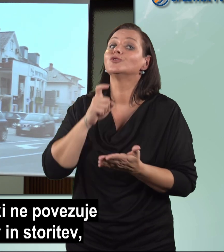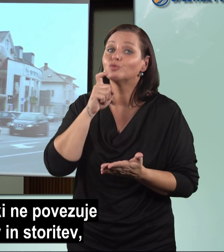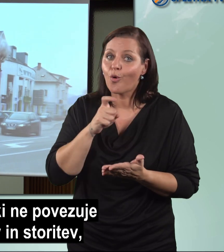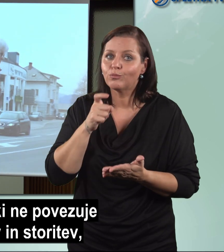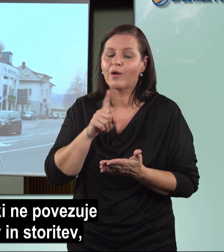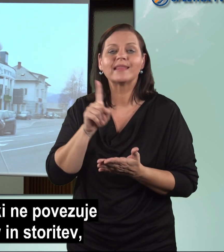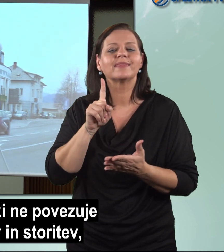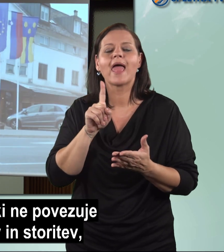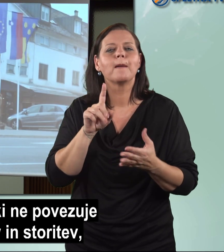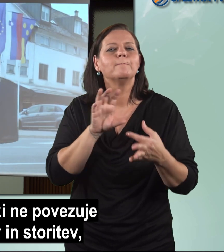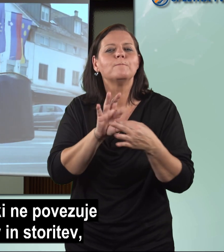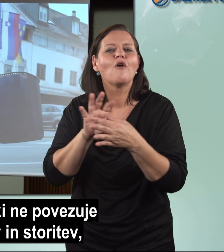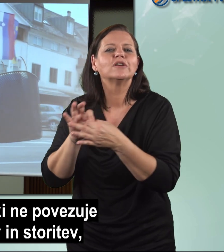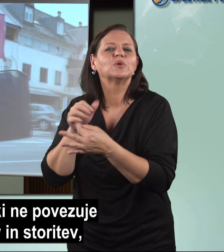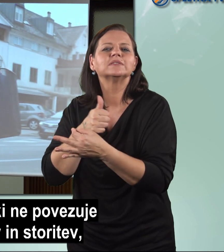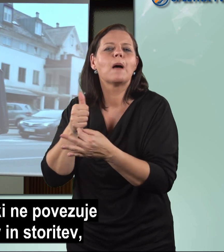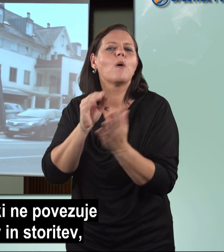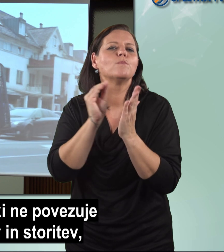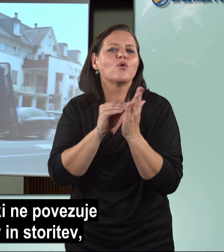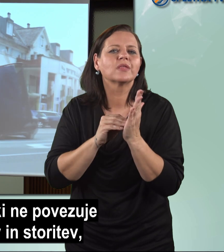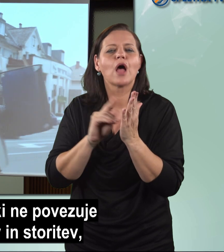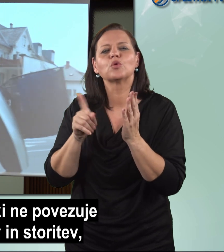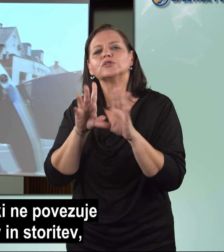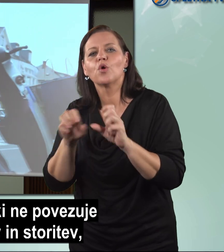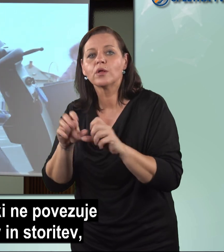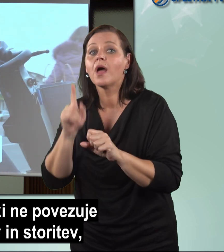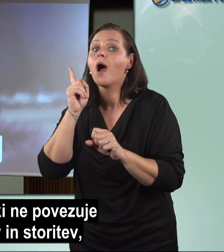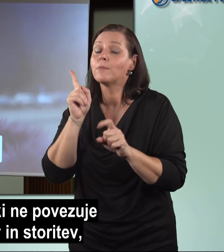ne povezuje zgolj podatkov in storitev, ampak